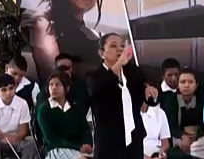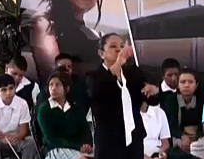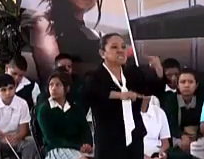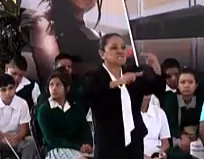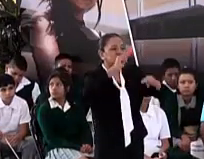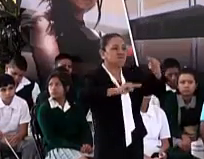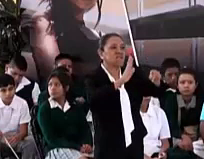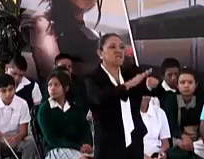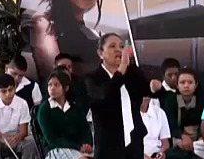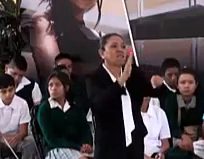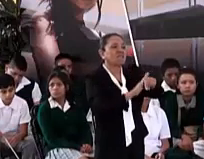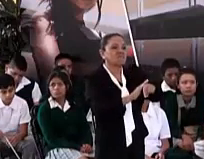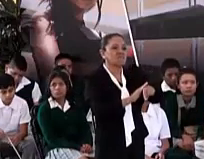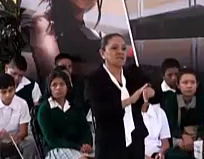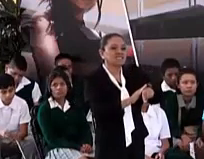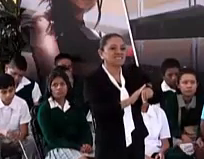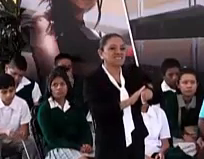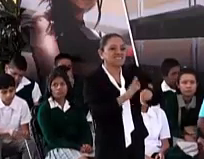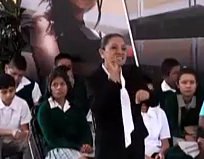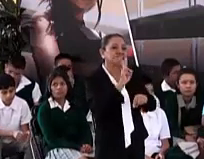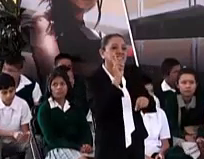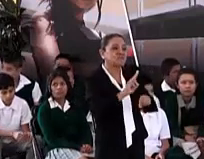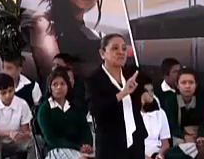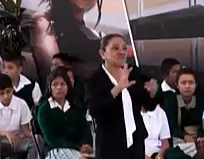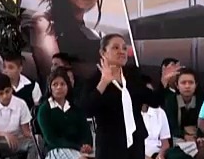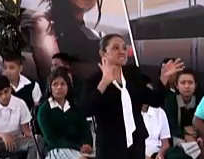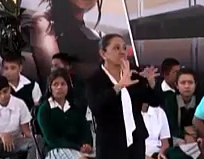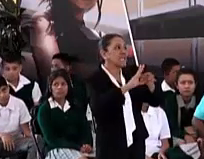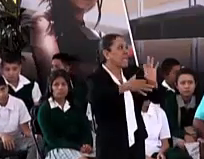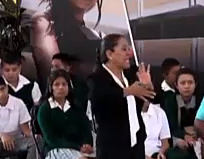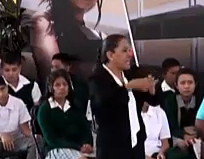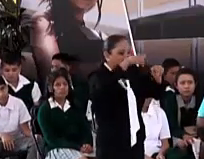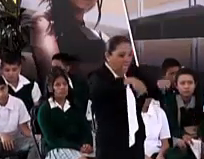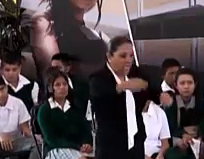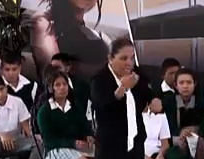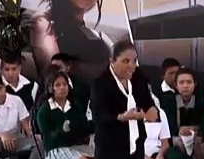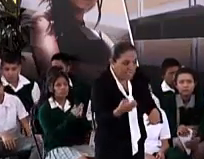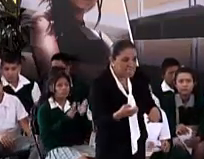de calificación en las pruebas Enlace y Planea. Esta